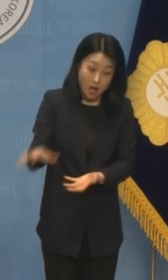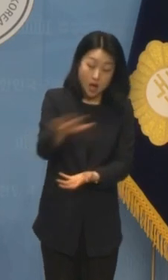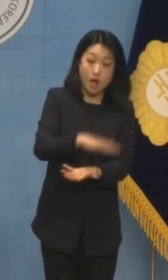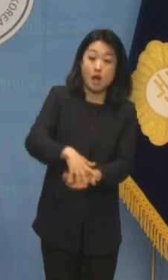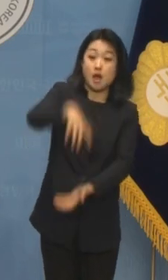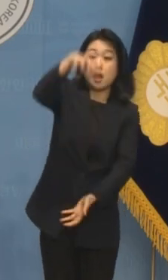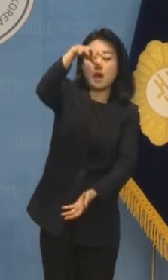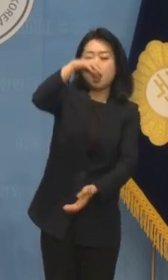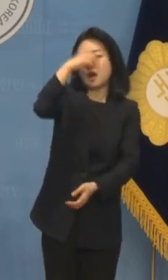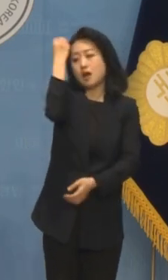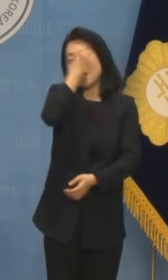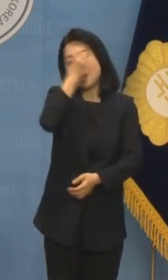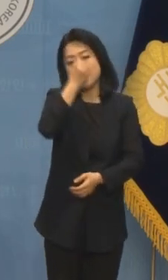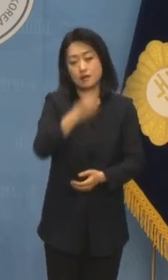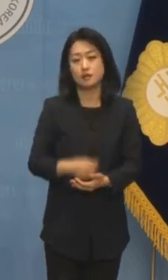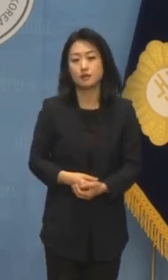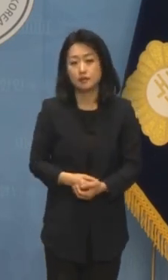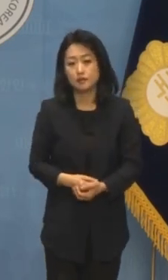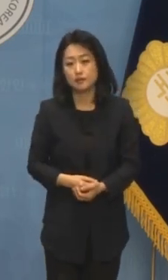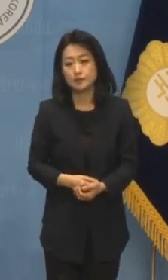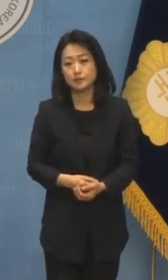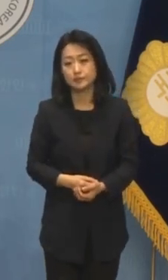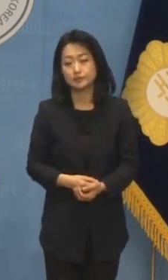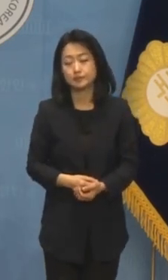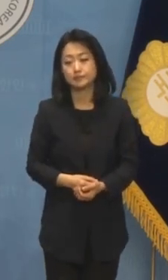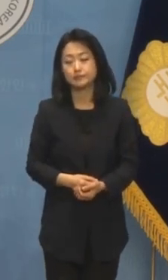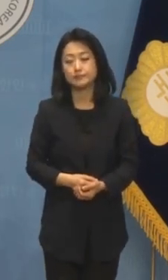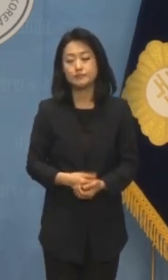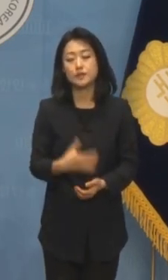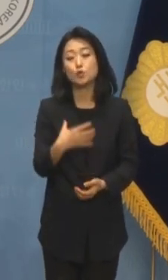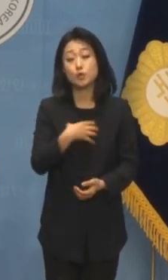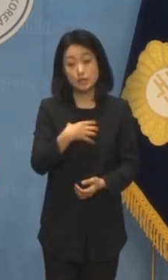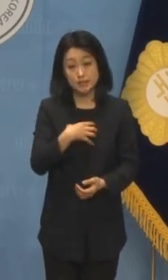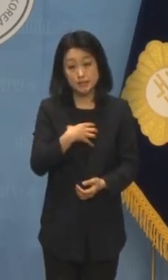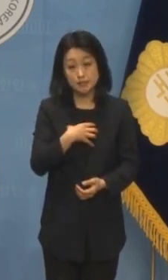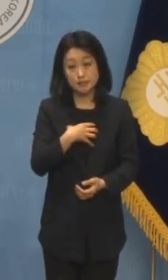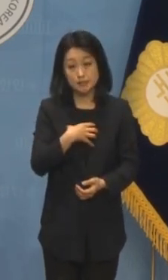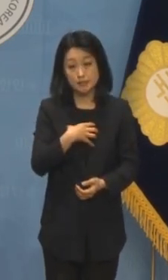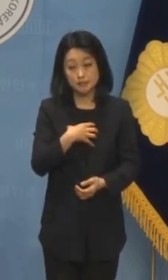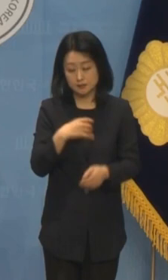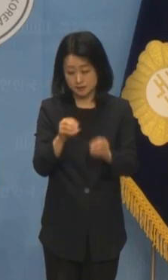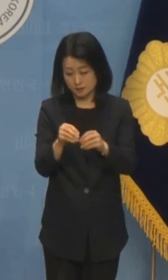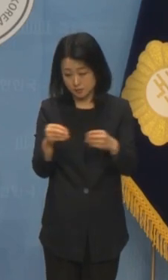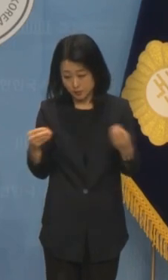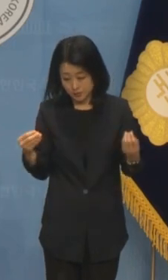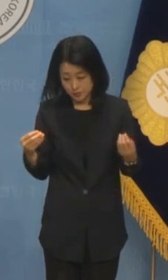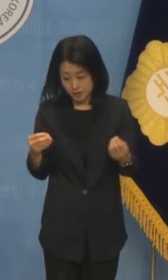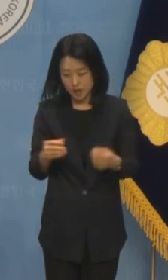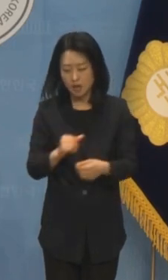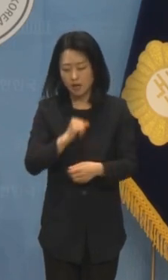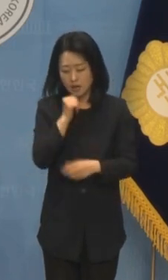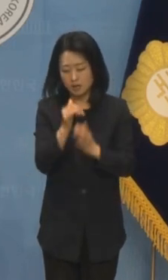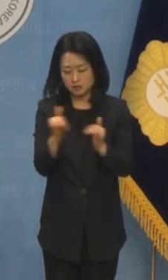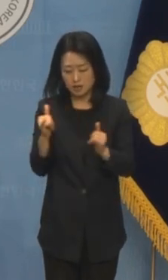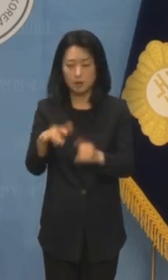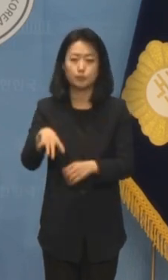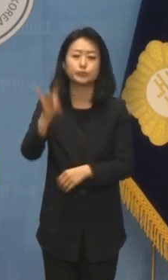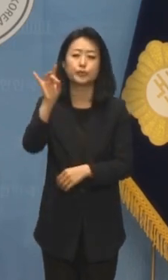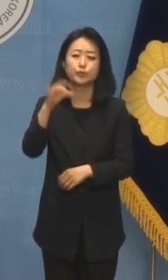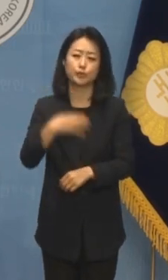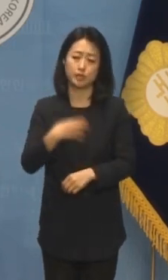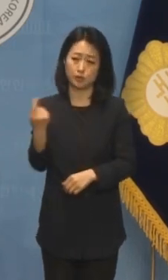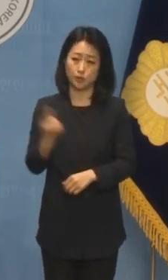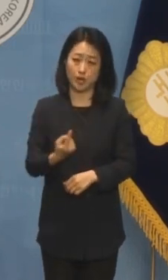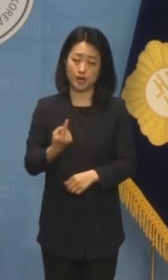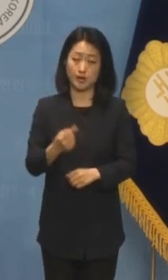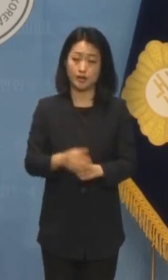통계로 적나라하게 드러난 것입니다. 위기는 취약한 곳에서부터 찾아옵니다.